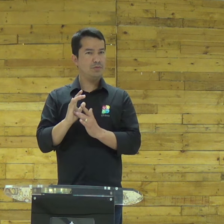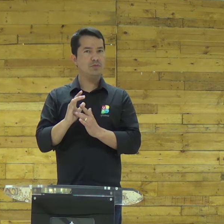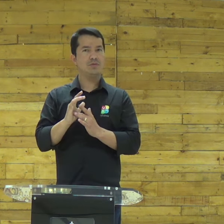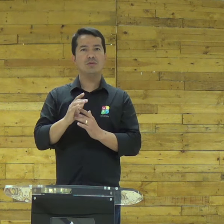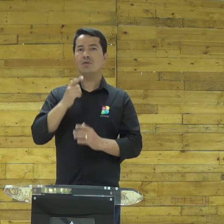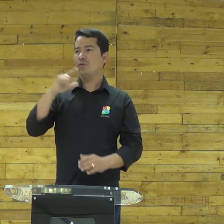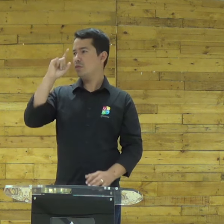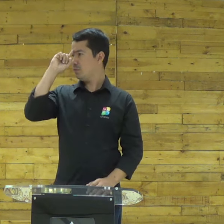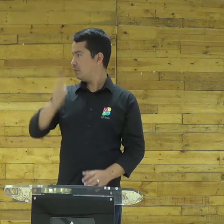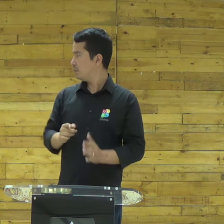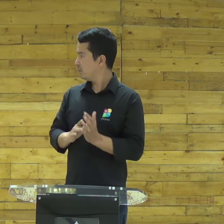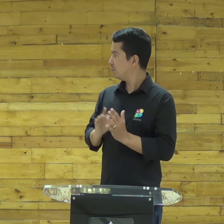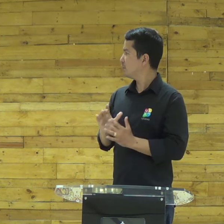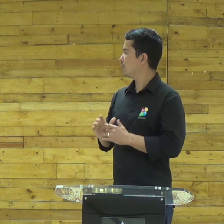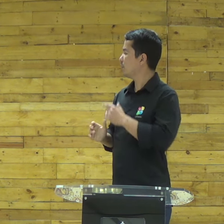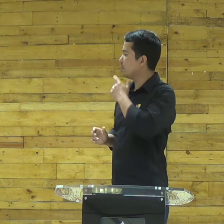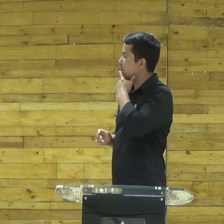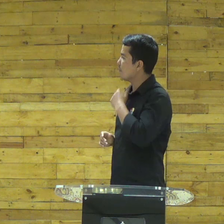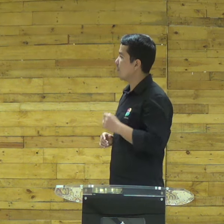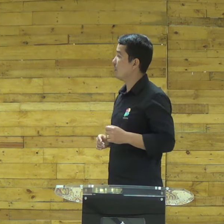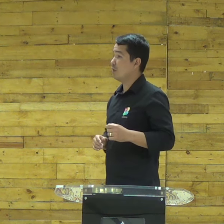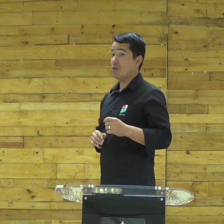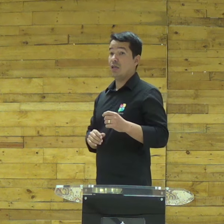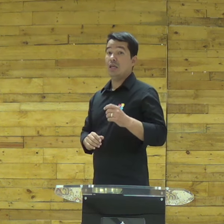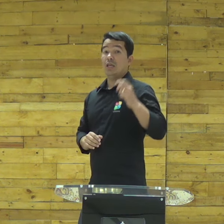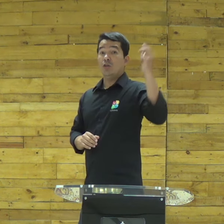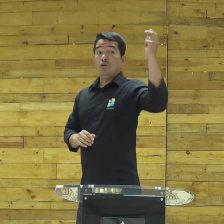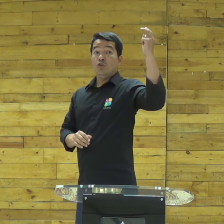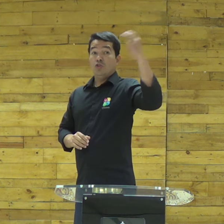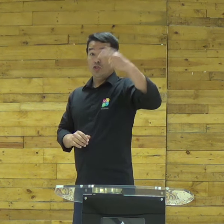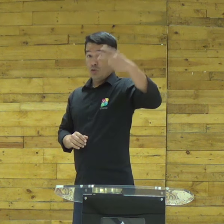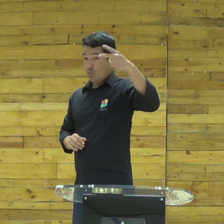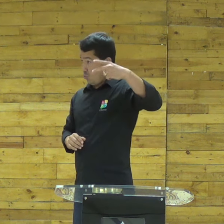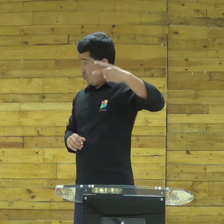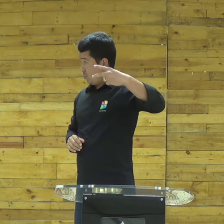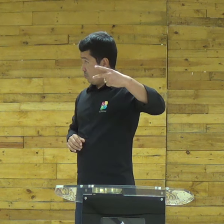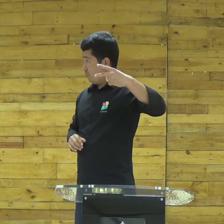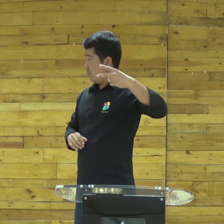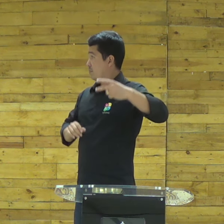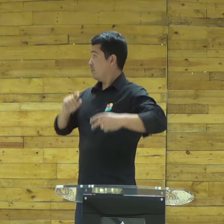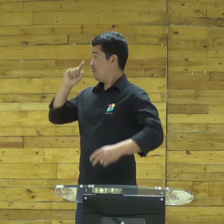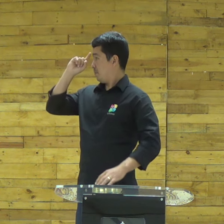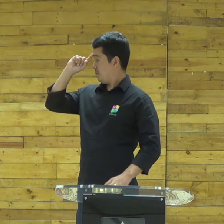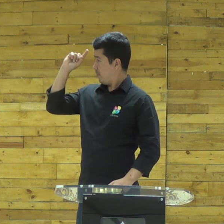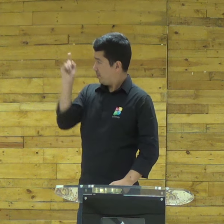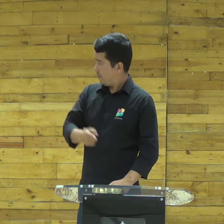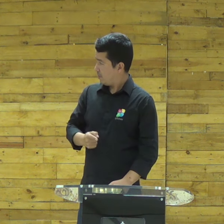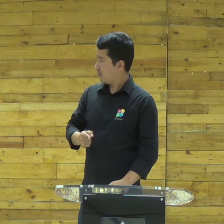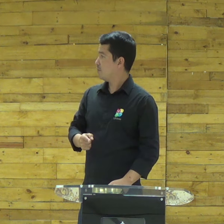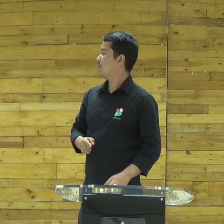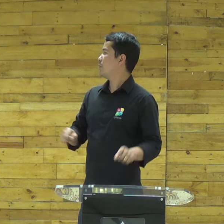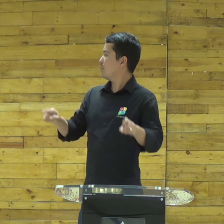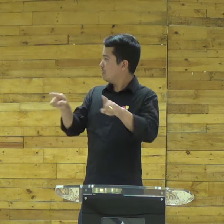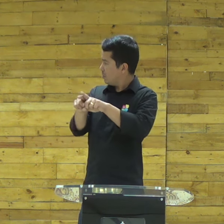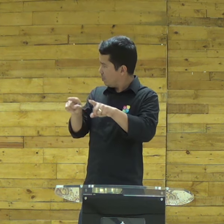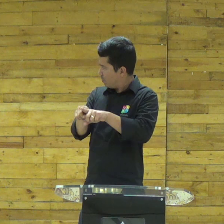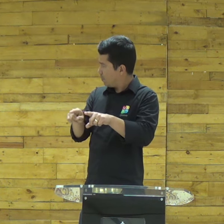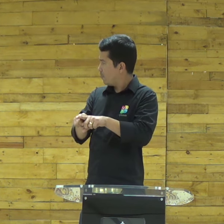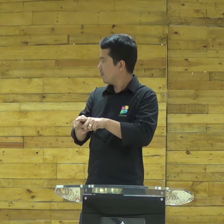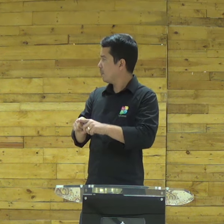Qual Jesus também nos deu outro mandamento e o segundo mandamento semelhante